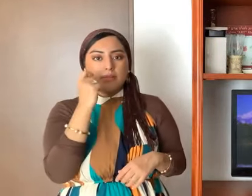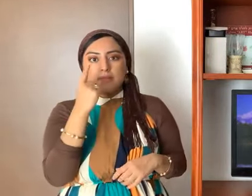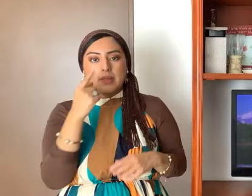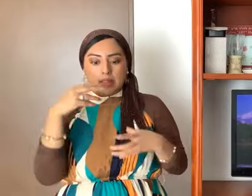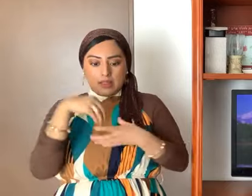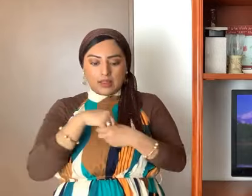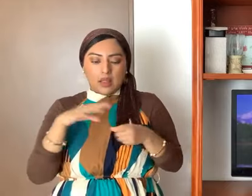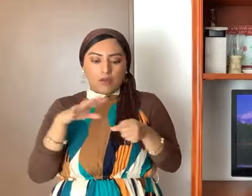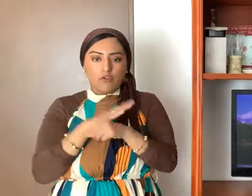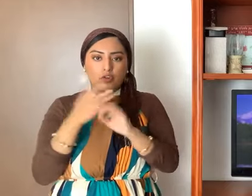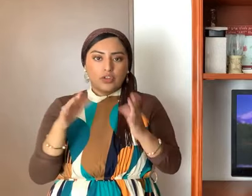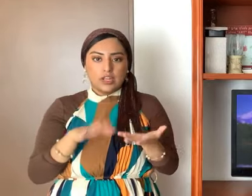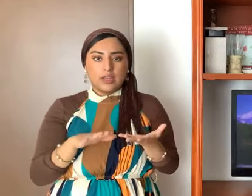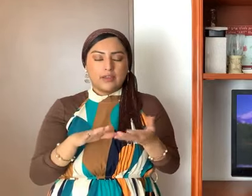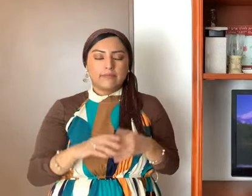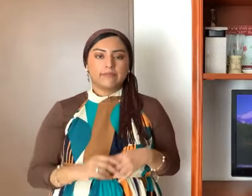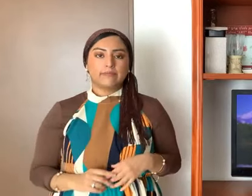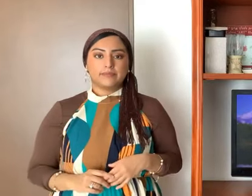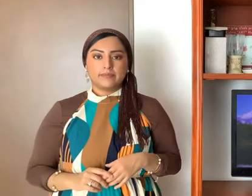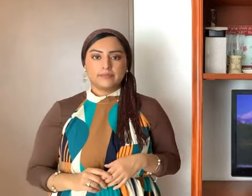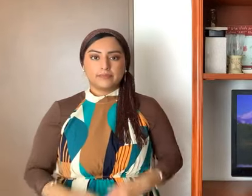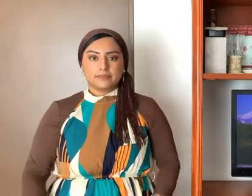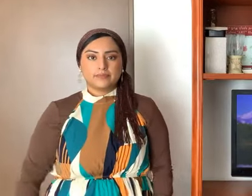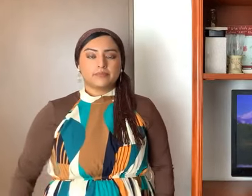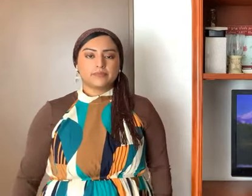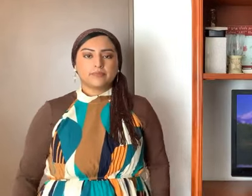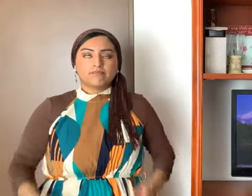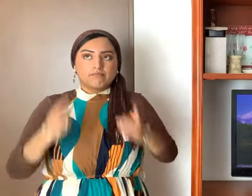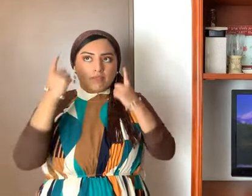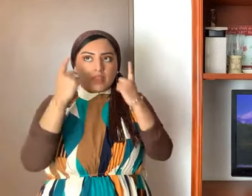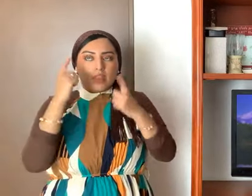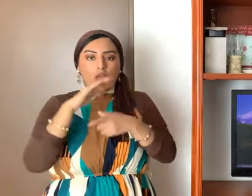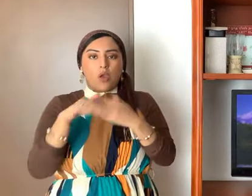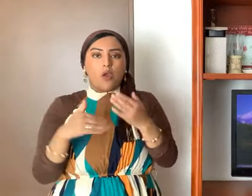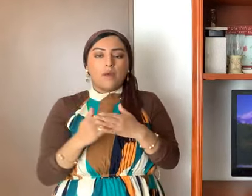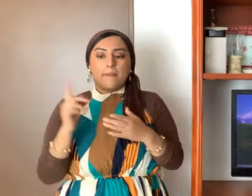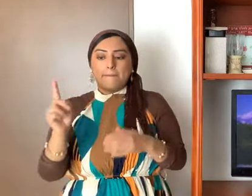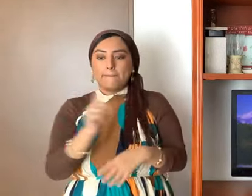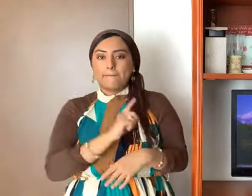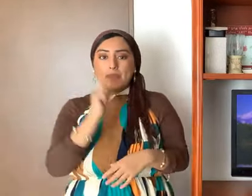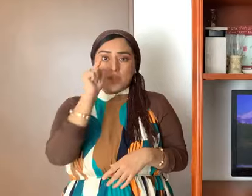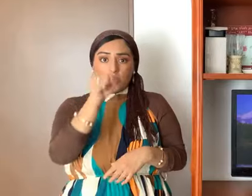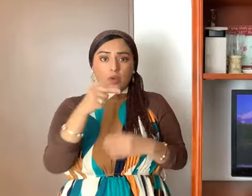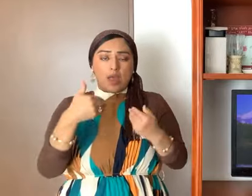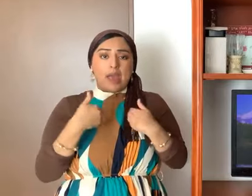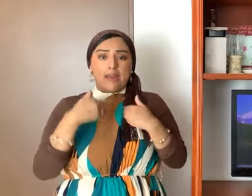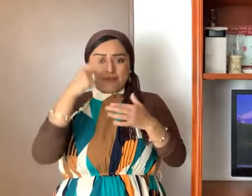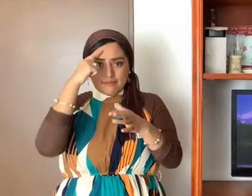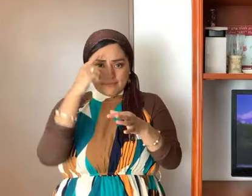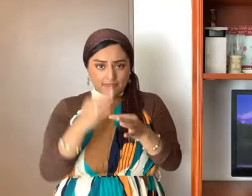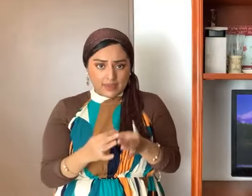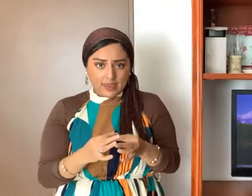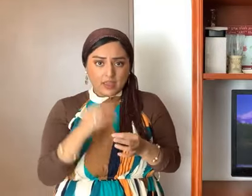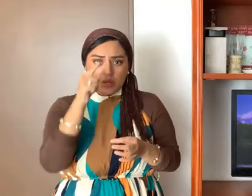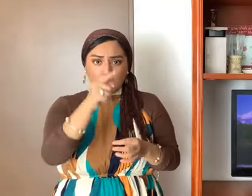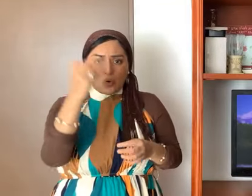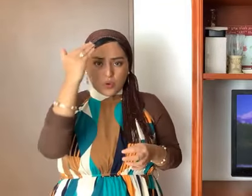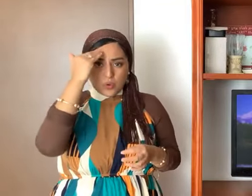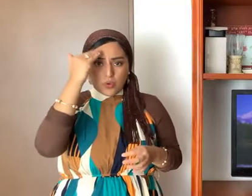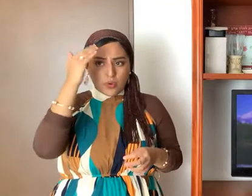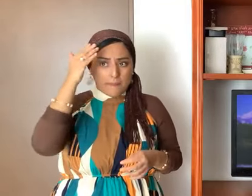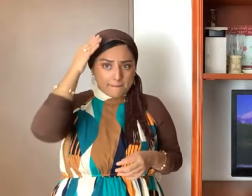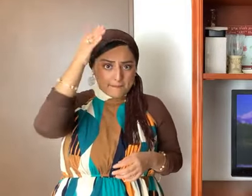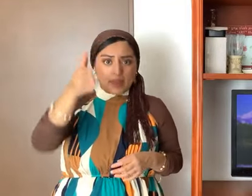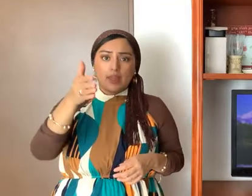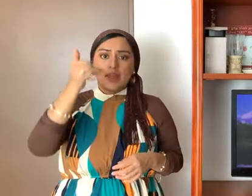de muerte. ¿Sí me doy a entender? Analicemos cada uno. ¿Tú tienes fe? ¿Tienes la certeza de lo que vendrá,